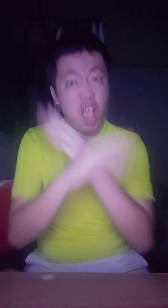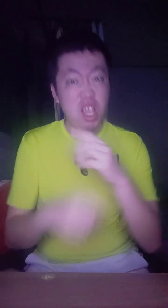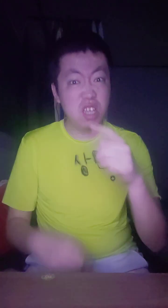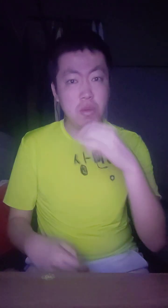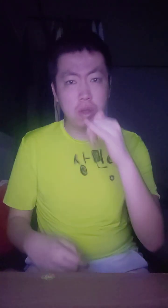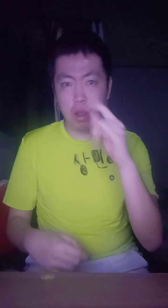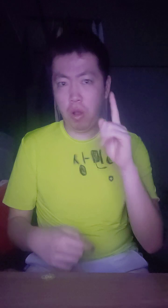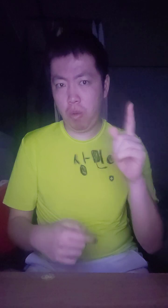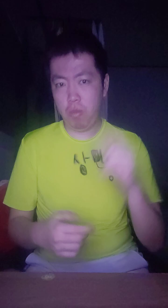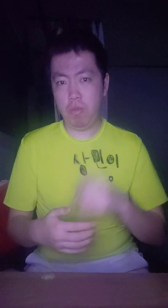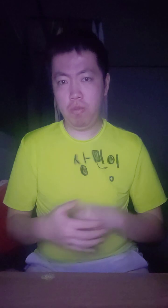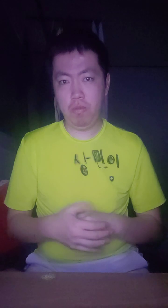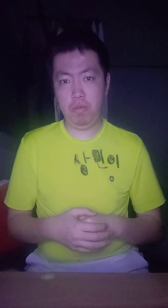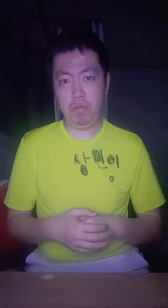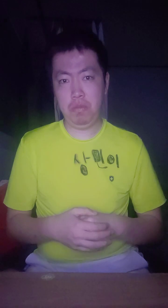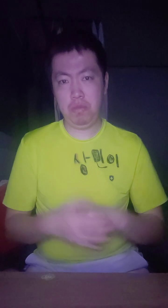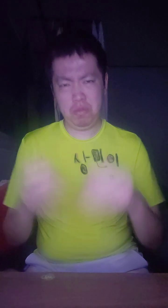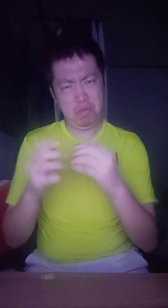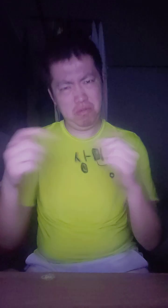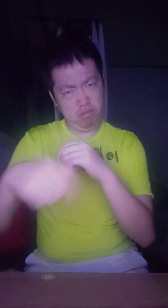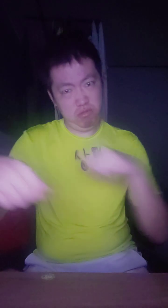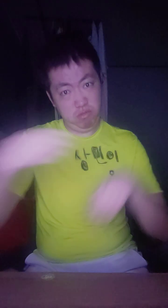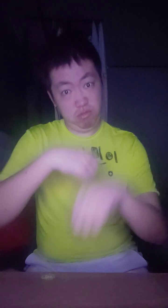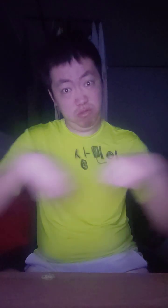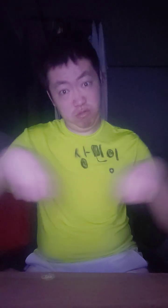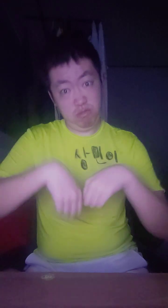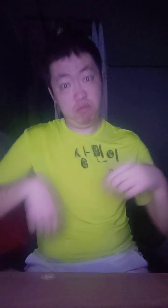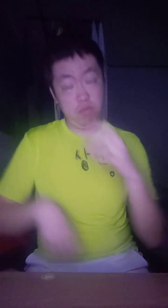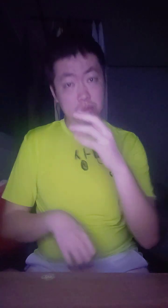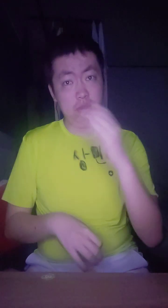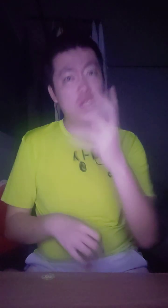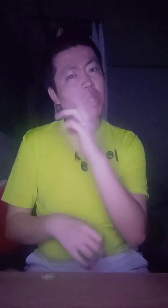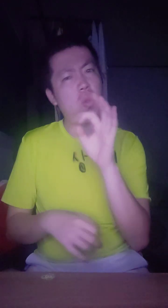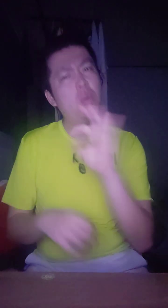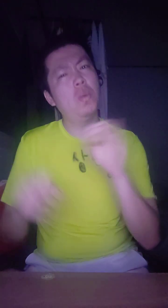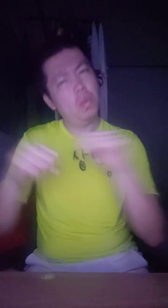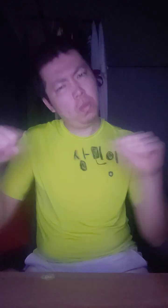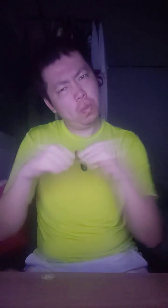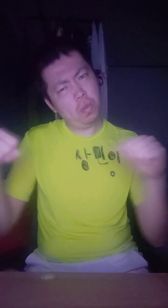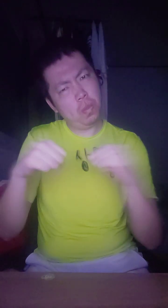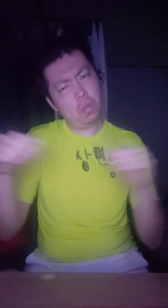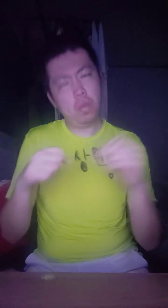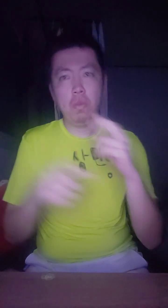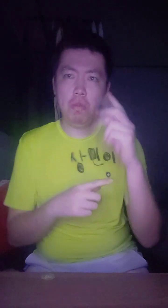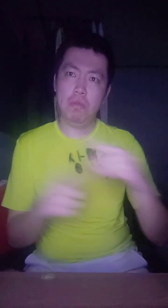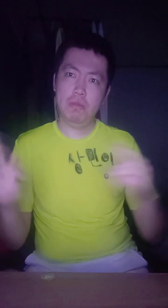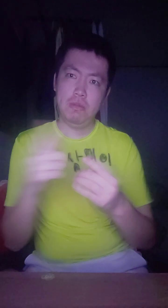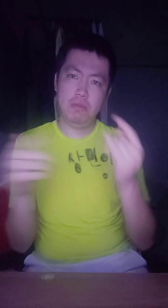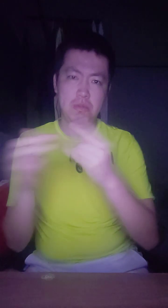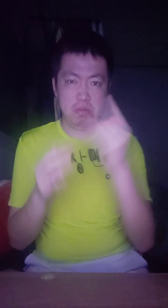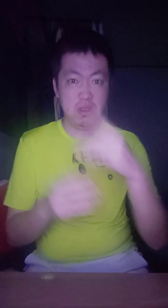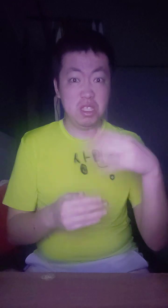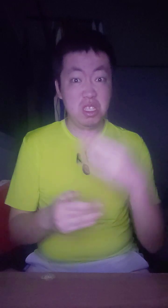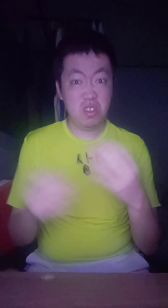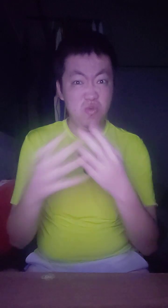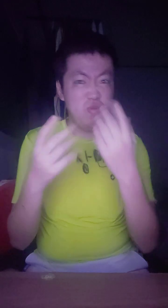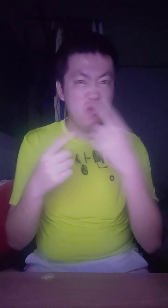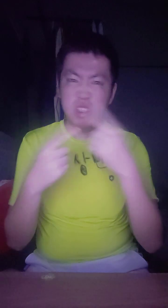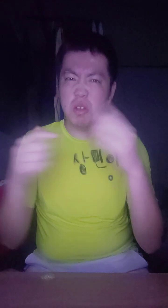좀. 서면 돌려차기 사건, 동구 노래주점 폭행 사건 이후에도 부산에서는 이른바 묻지마 범죄가